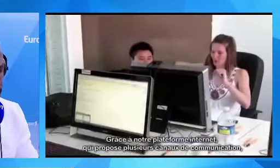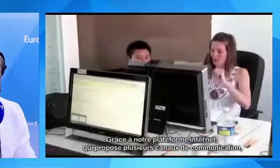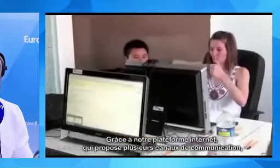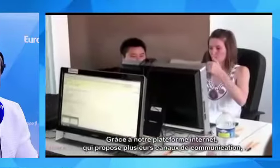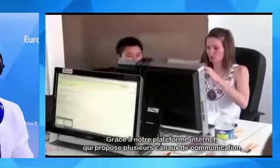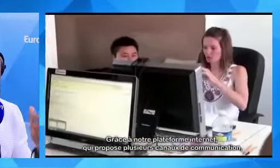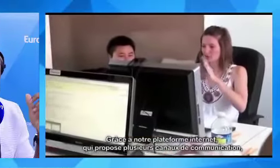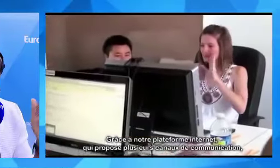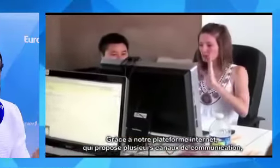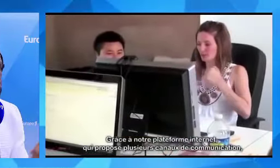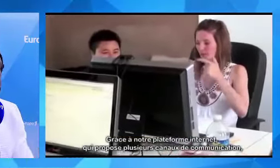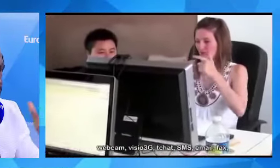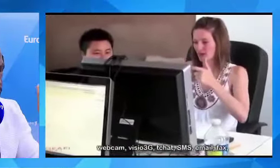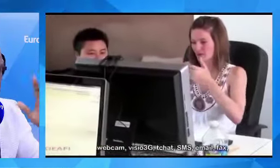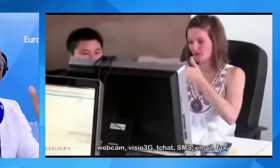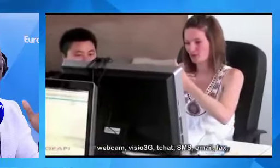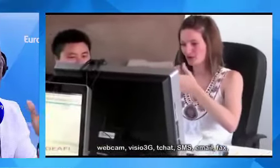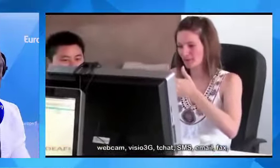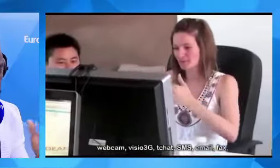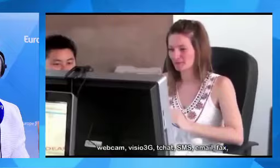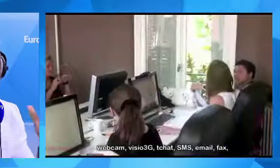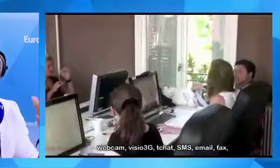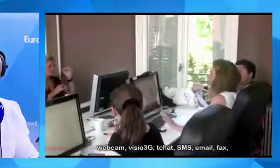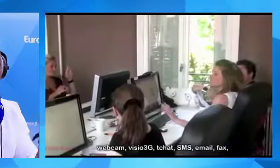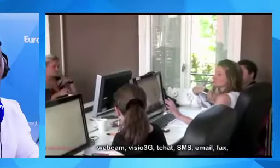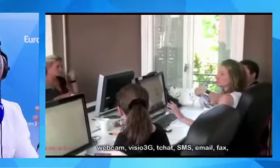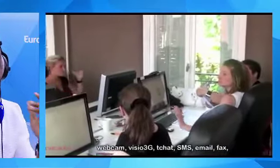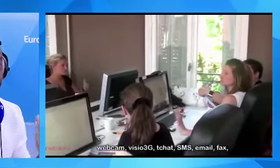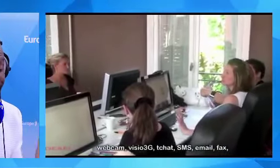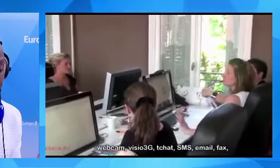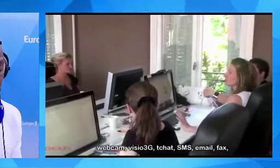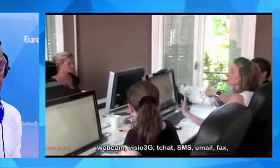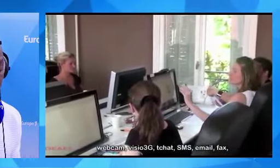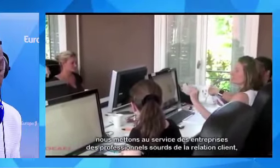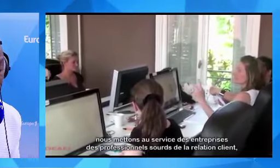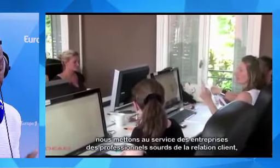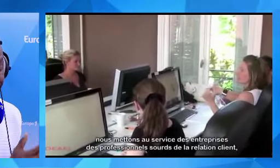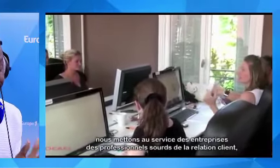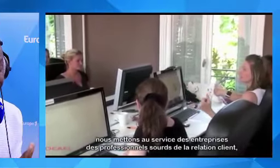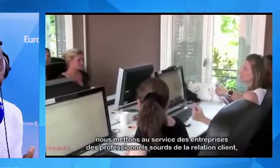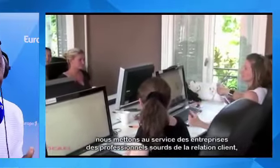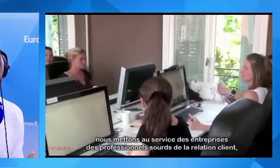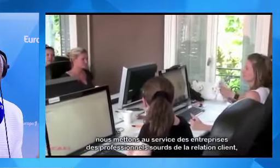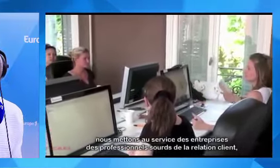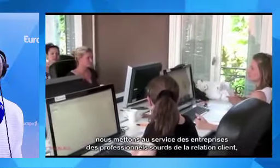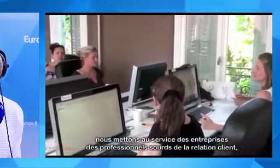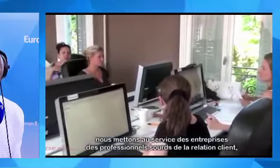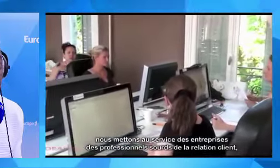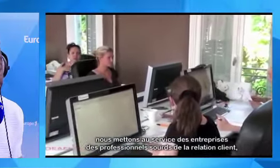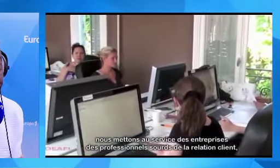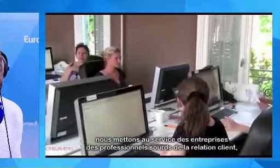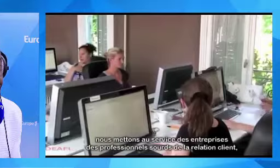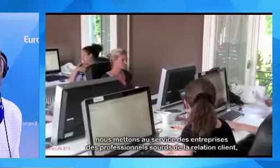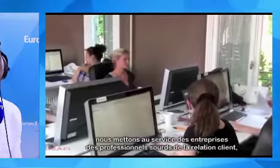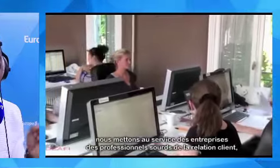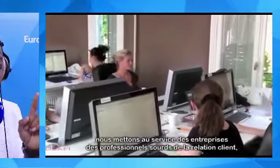comme SFR, Free, Engie, Showroom Privé, Crédit Mutuel ou La Poste. Ça paraît beaucoup comme ça, mais il y a très peu finalement, parce que l'idéal, ça serait bien sûr que tout